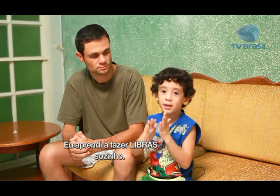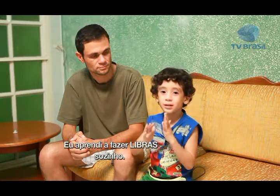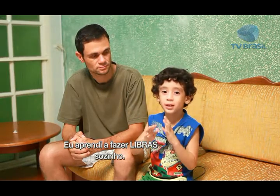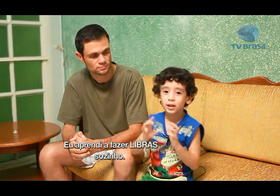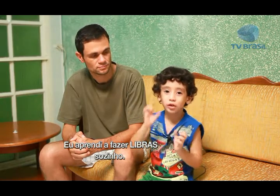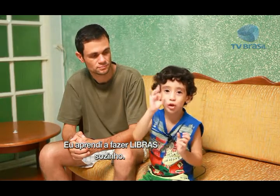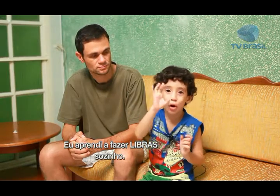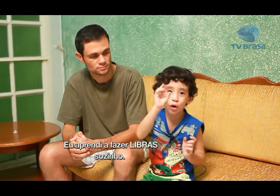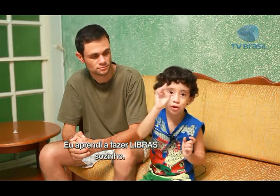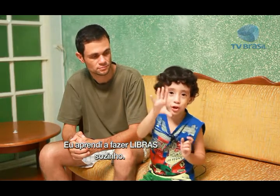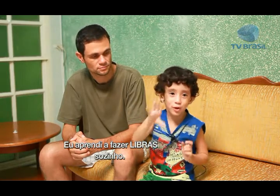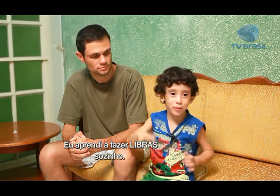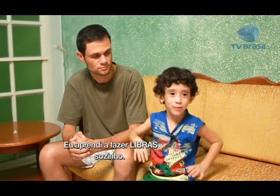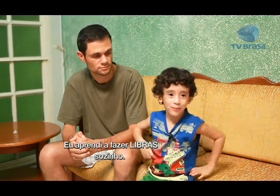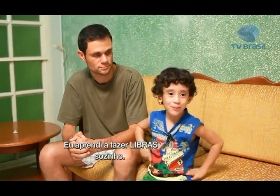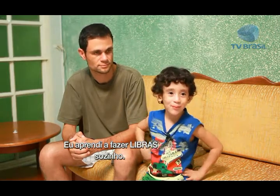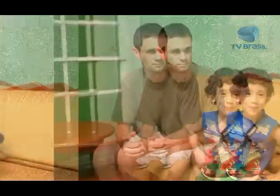Libras sozinho.